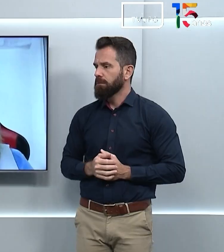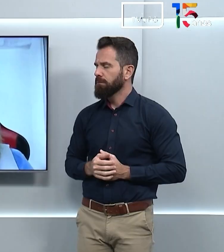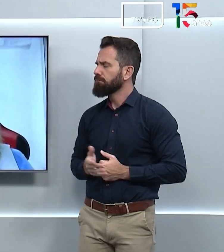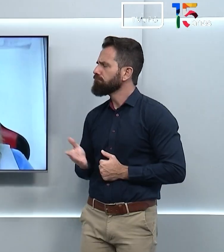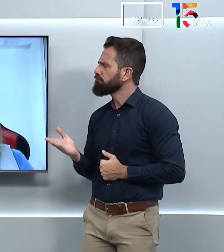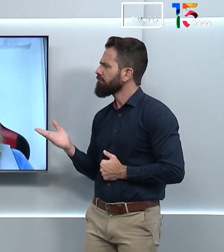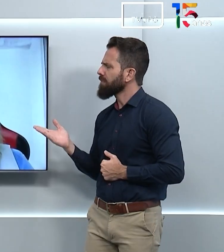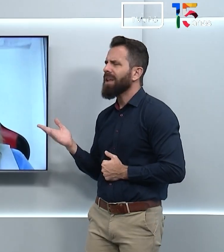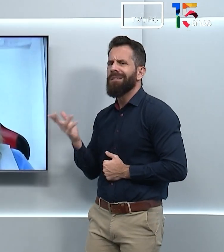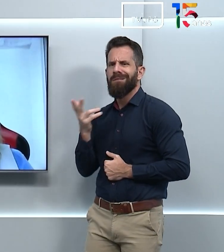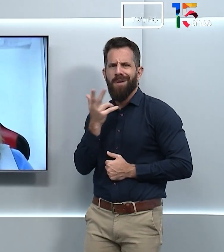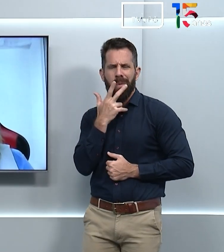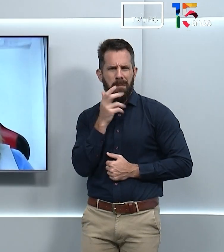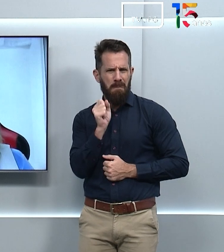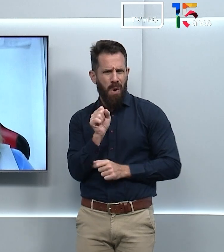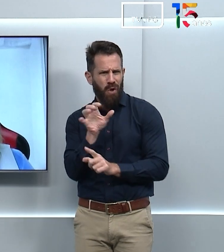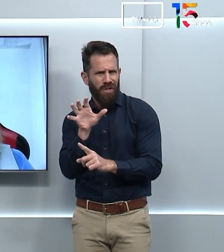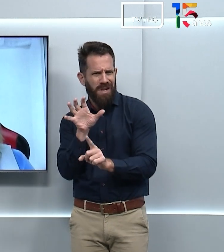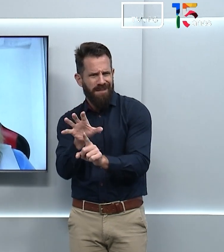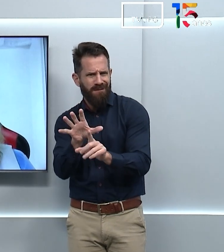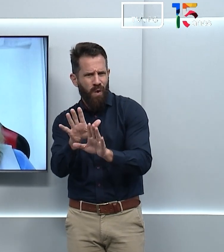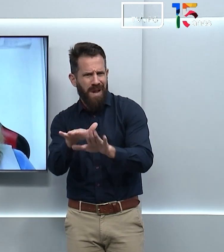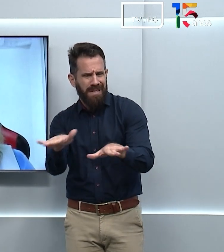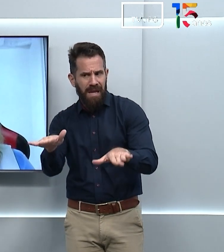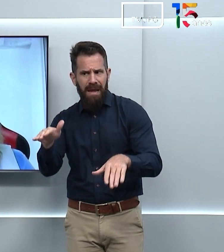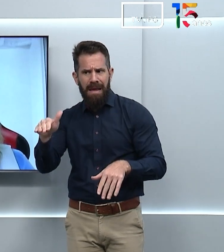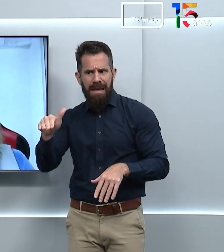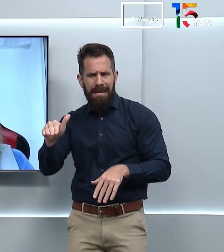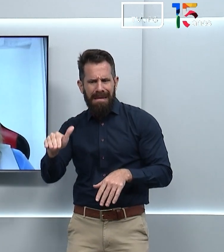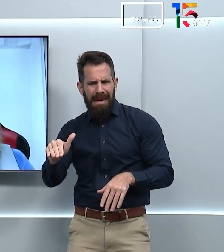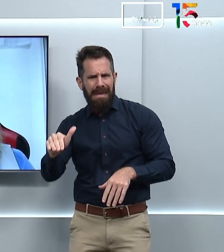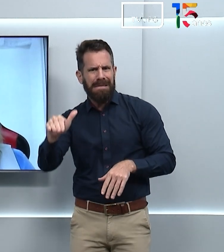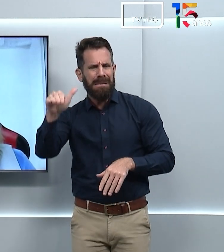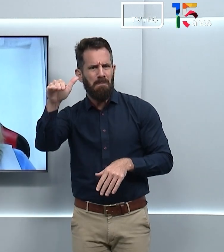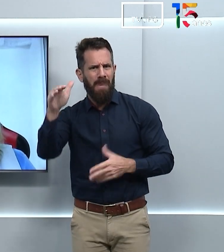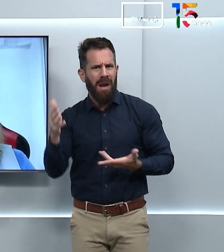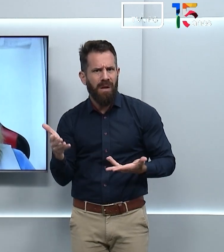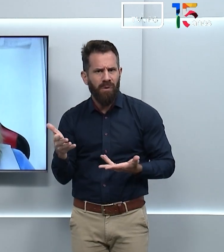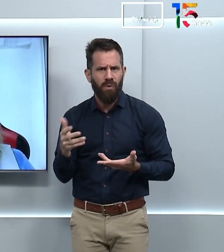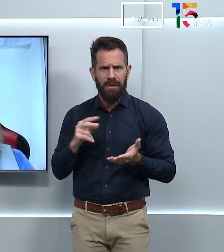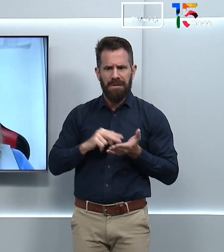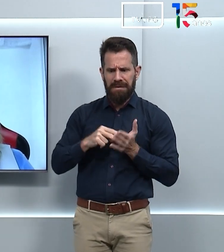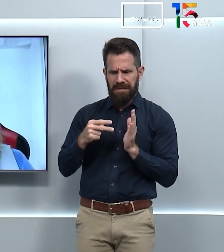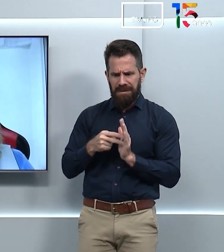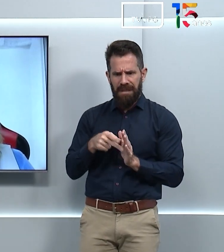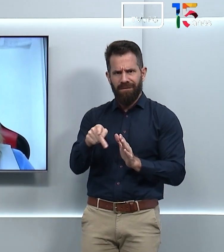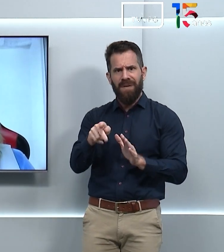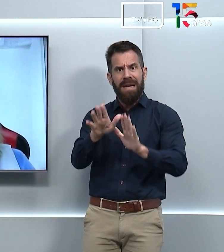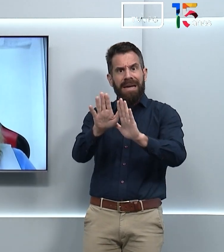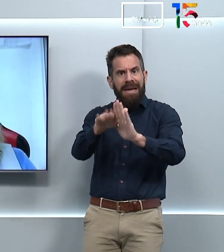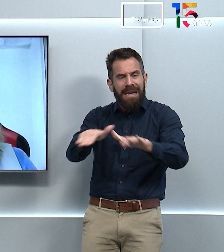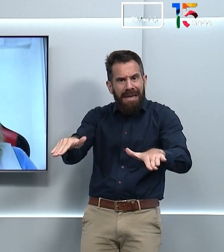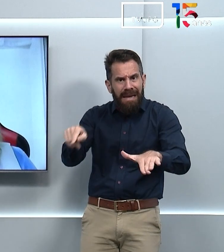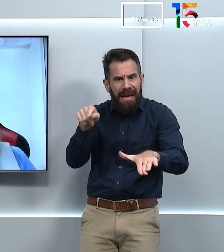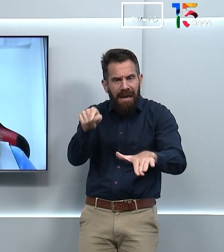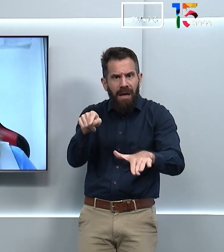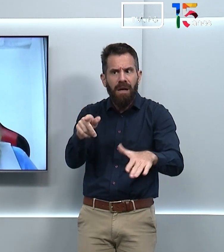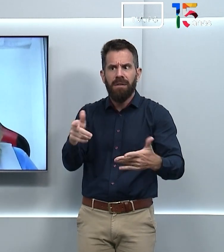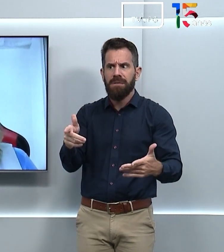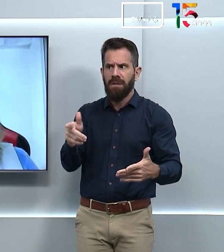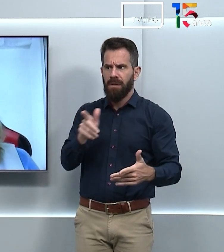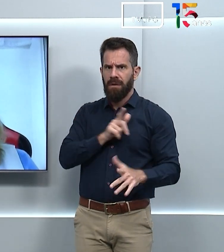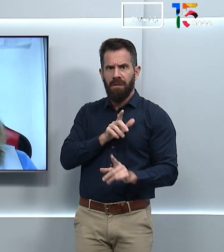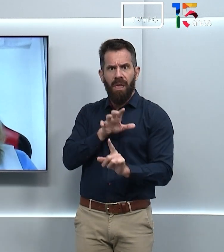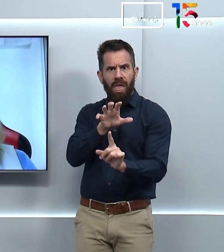no crescimento. As crianças também estão usando essa medicação, né? Os pais ou responsáveis, logicamente, estão dando melatonina